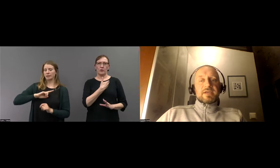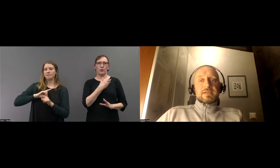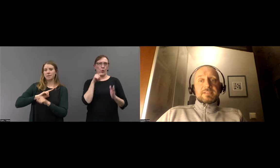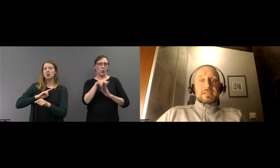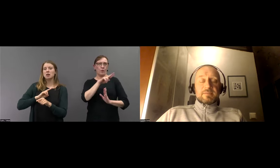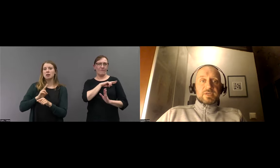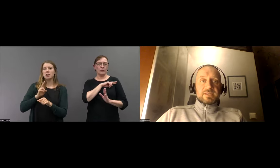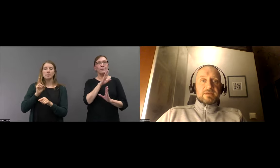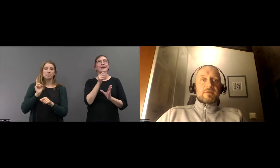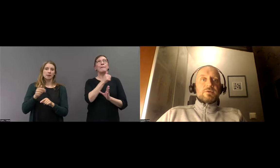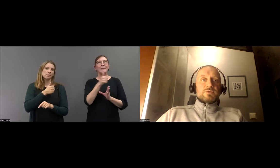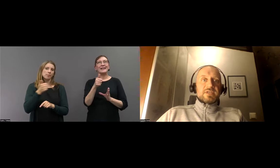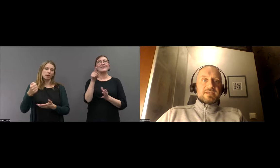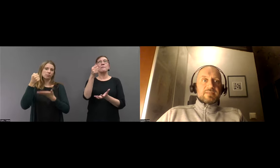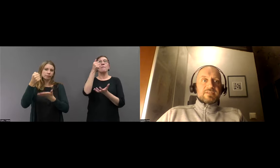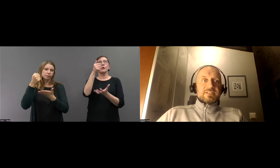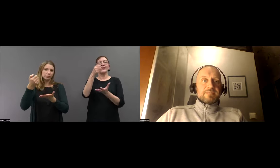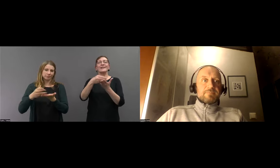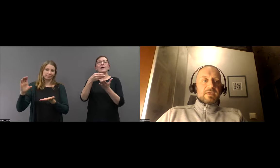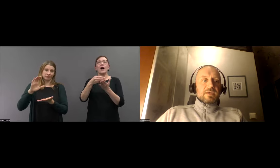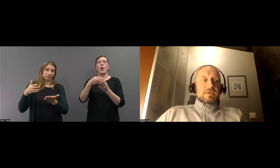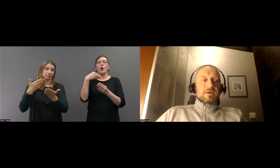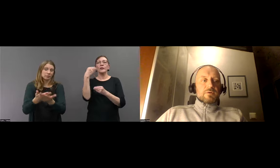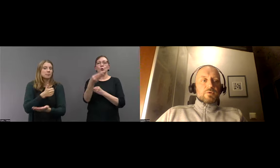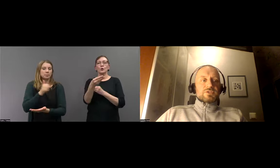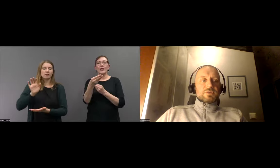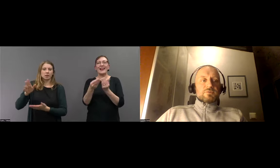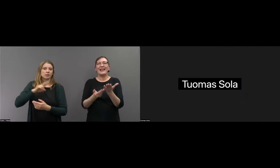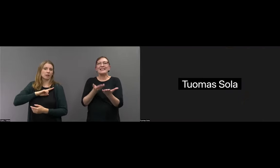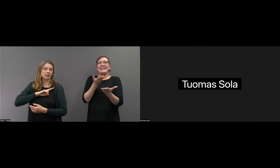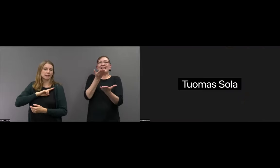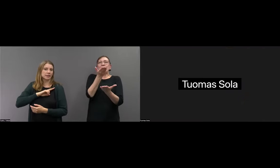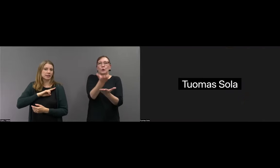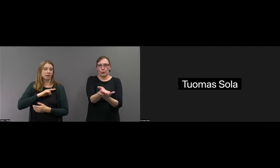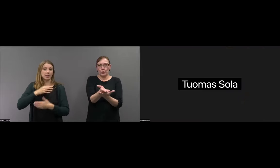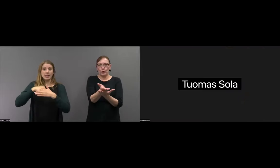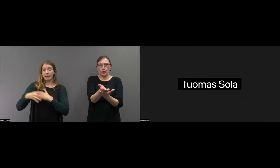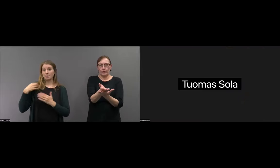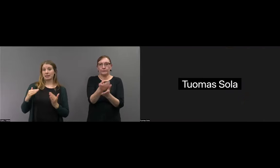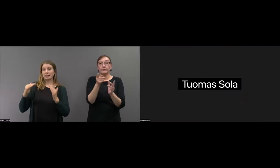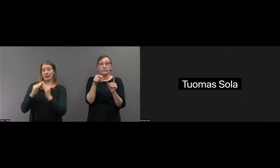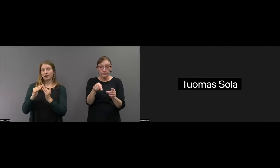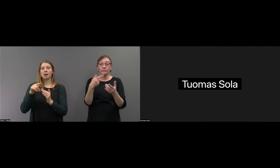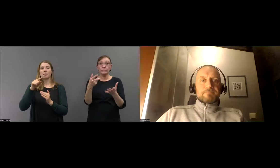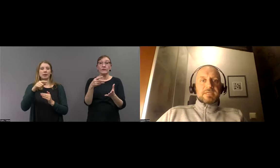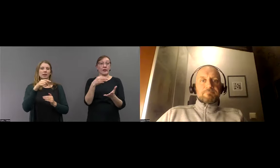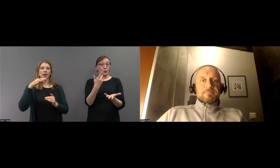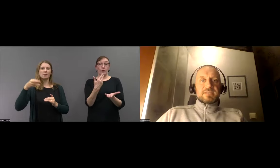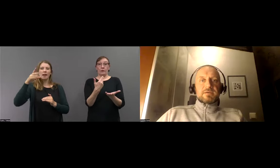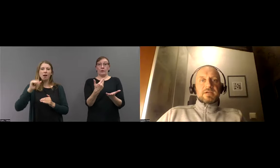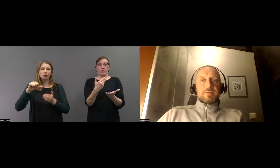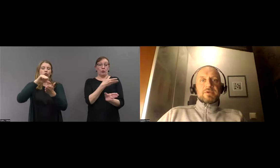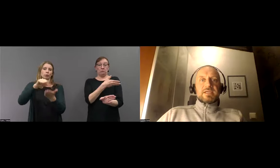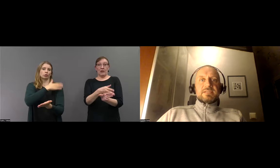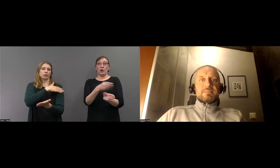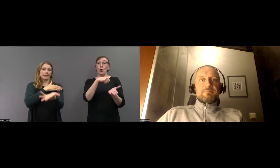oikeastaan pelkästään tämän budjetin rahoituksen esittämisestä, ja on ostanut sitten Kelalta palvelua siihen. Eli tästä